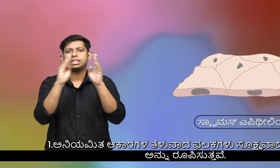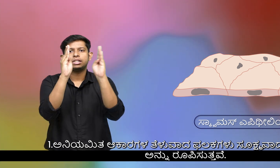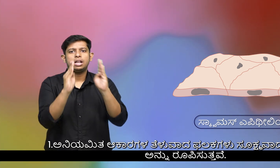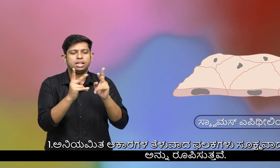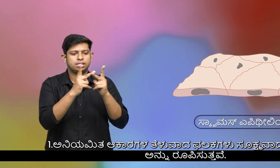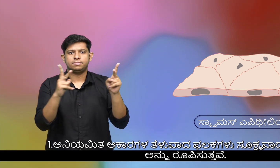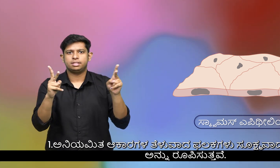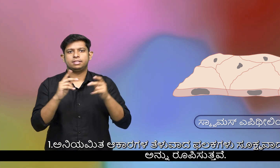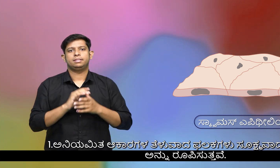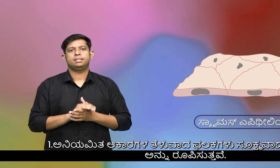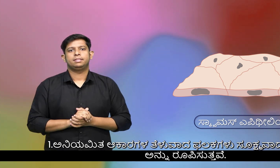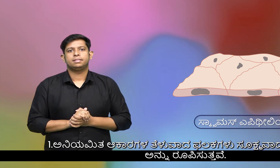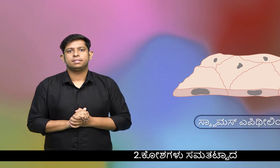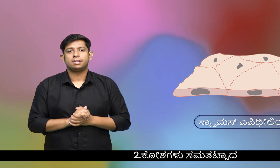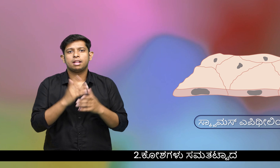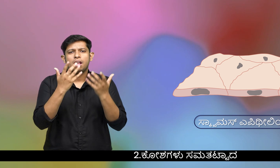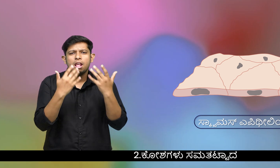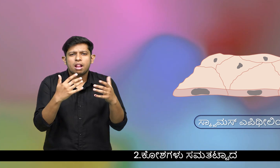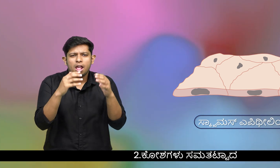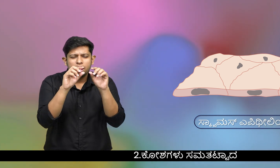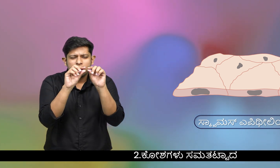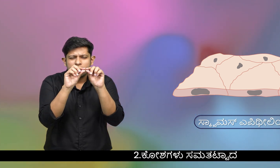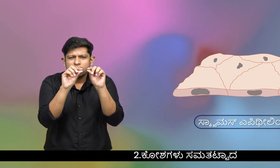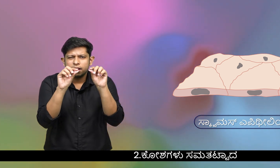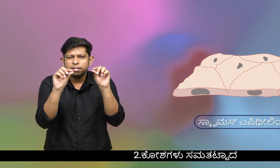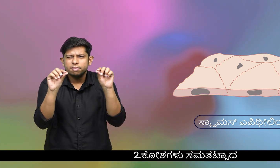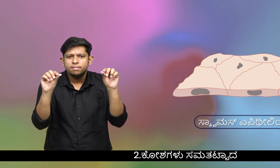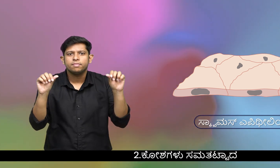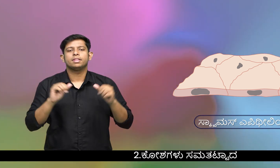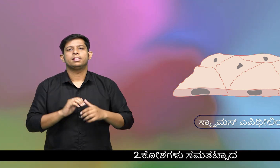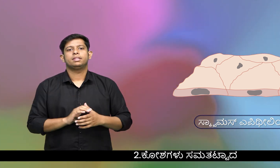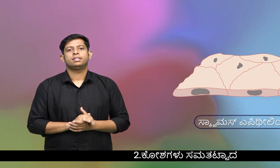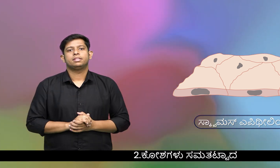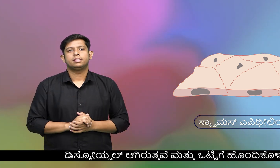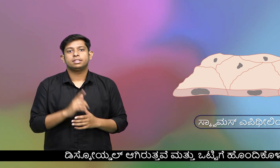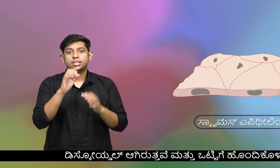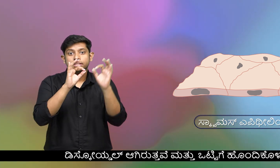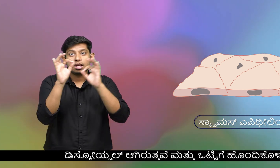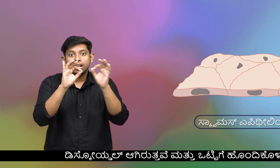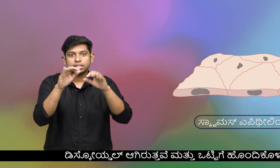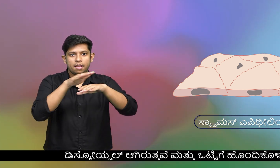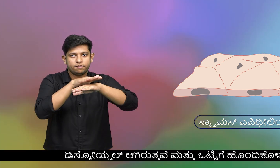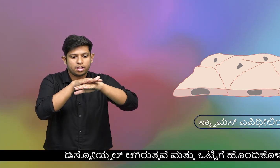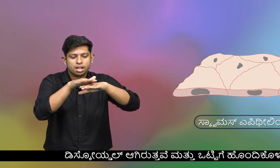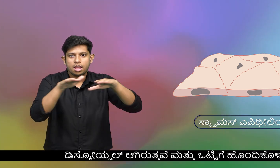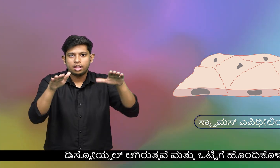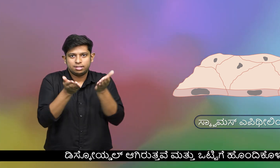ಅನ್ನು ರೂಪಿಸುತ್ತದೆ. 2. ಕೋಶಗಳು ಸಮತಟ್ಟಾದ ಡಿಸ್ಕೋಯಿಡಲ್ ಆಗಿರುತ್ತವೆ ಮತ್ತು